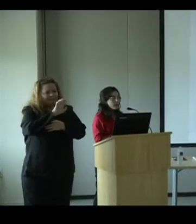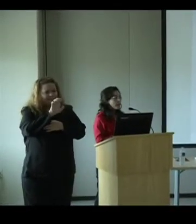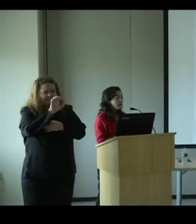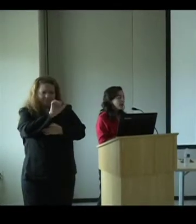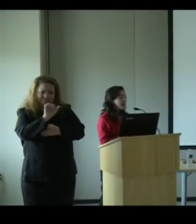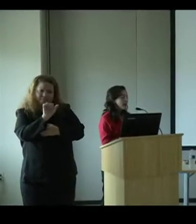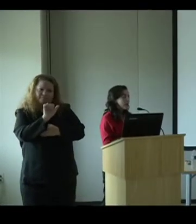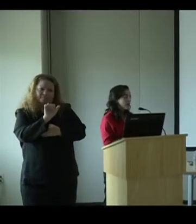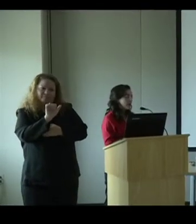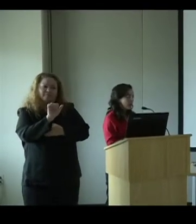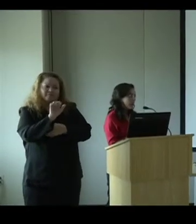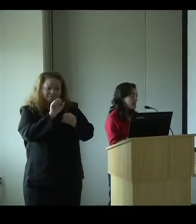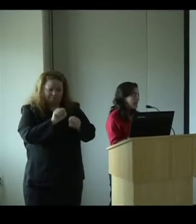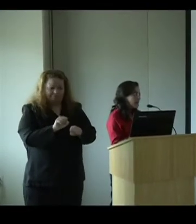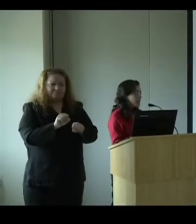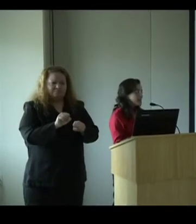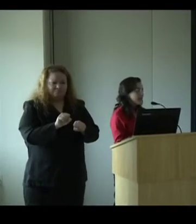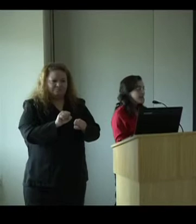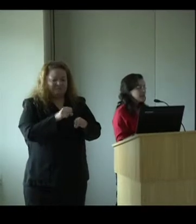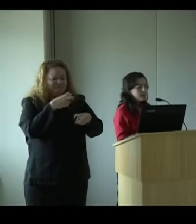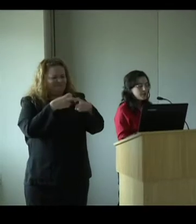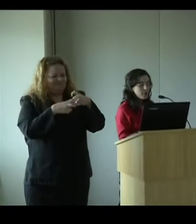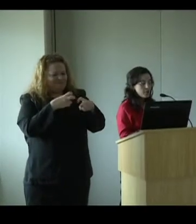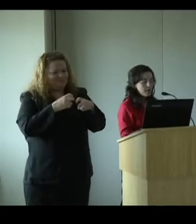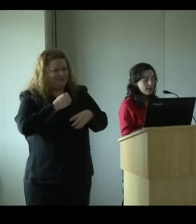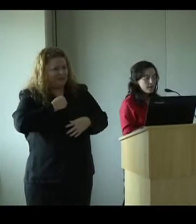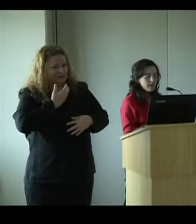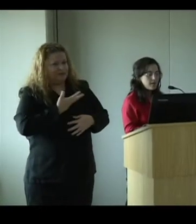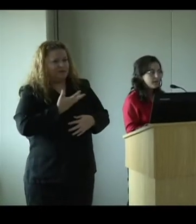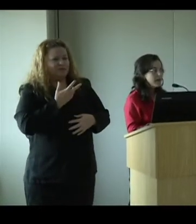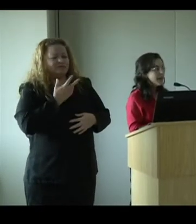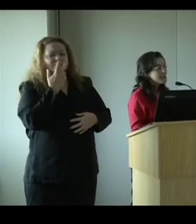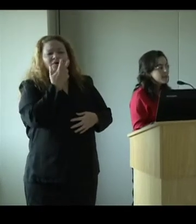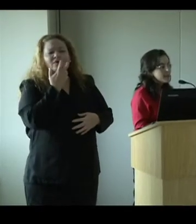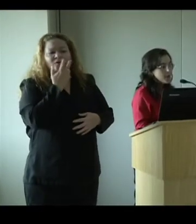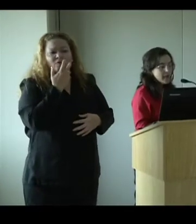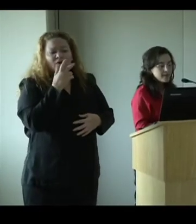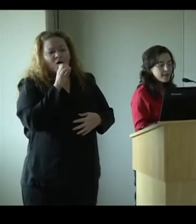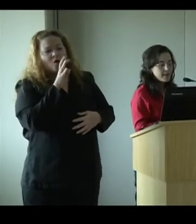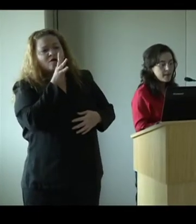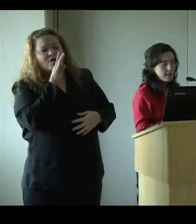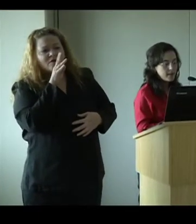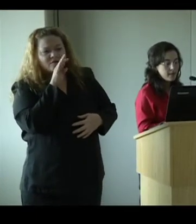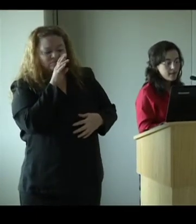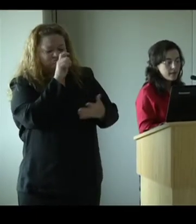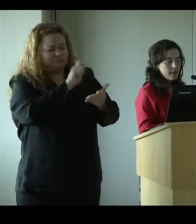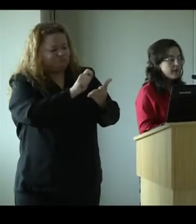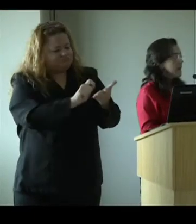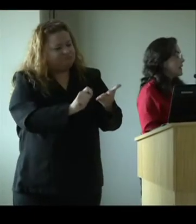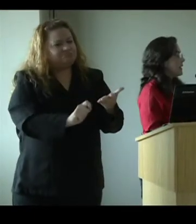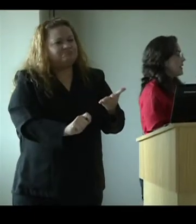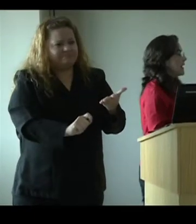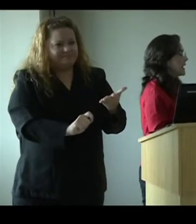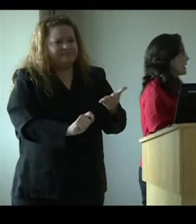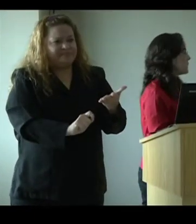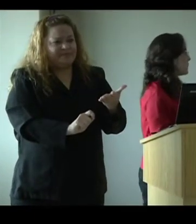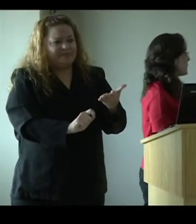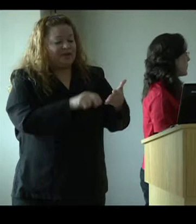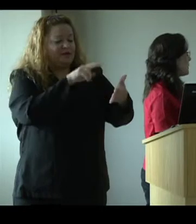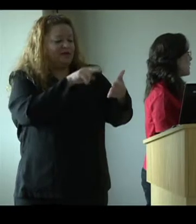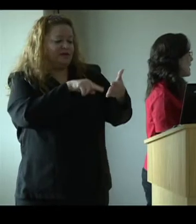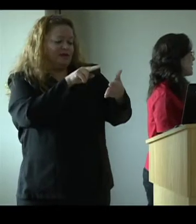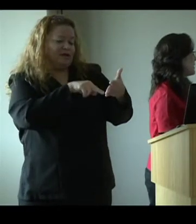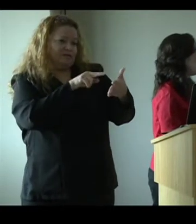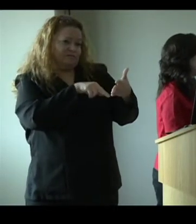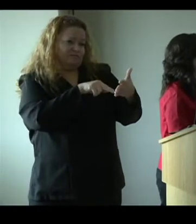puede haber una dificultad en la expresión oral en la expresión escrita en la